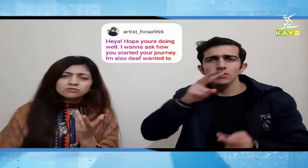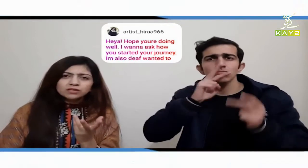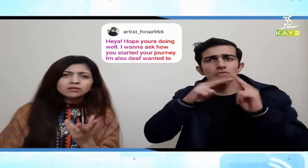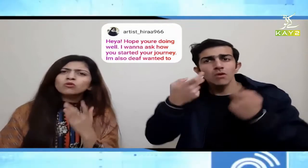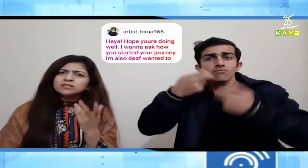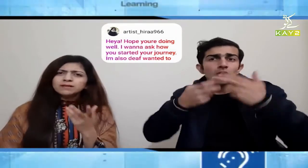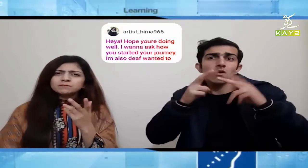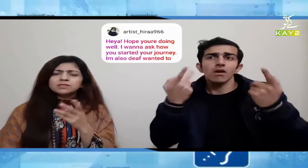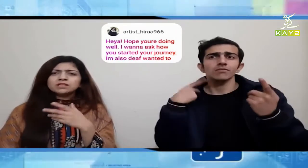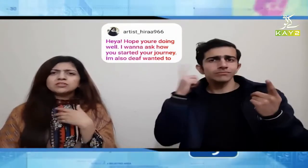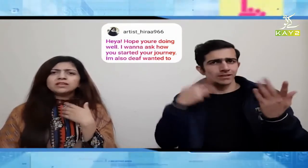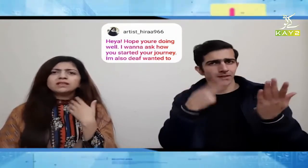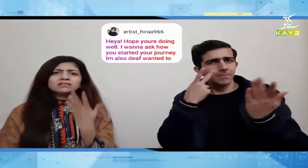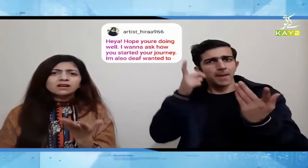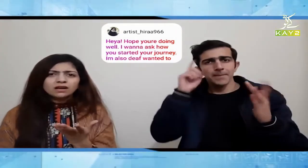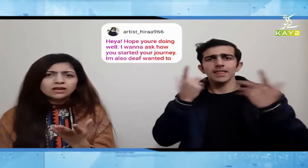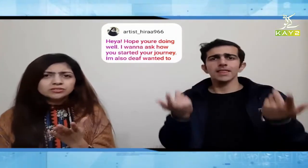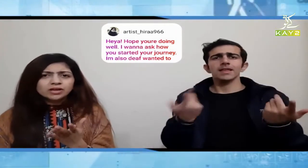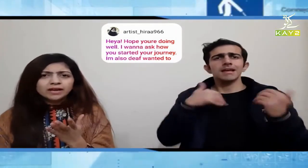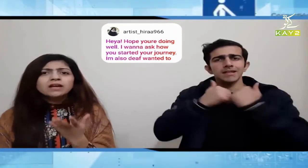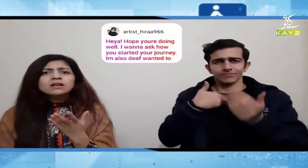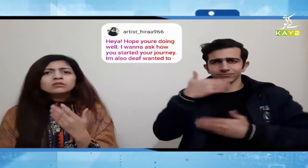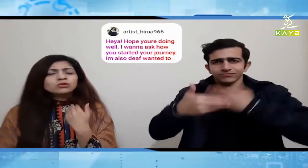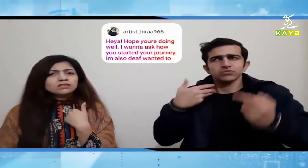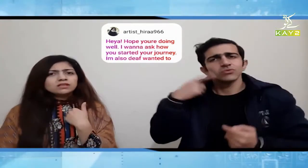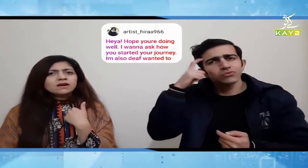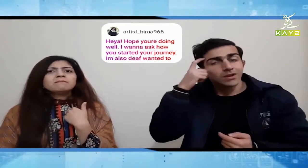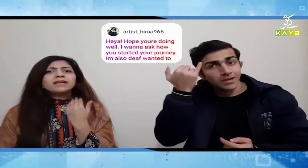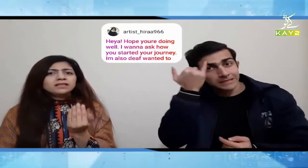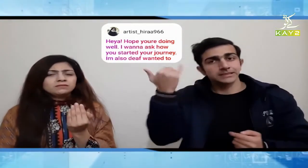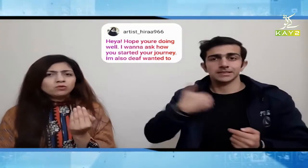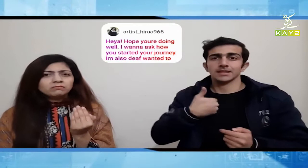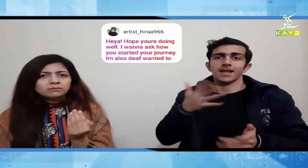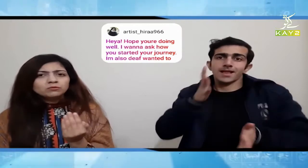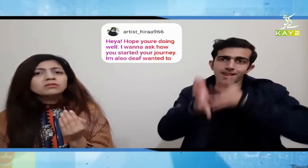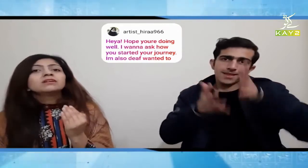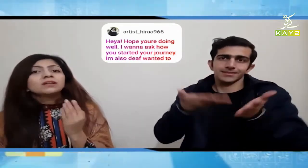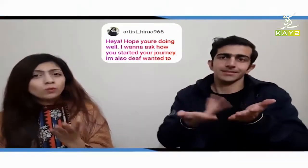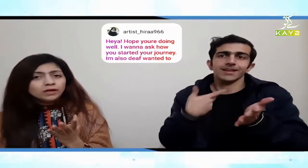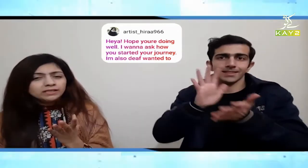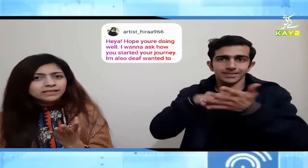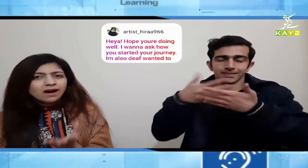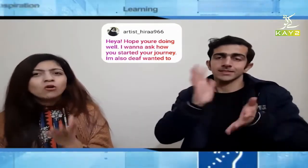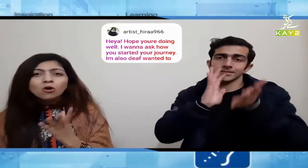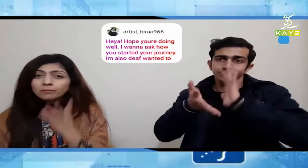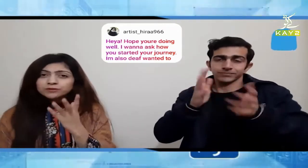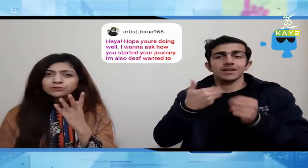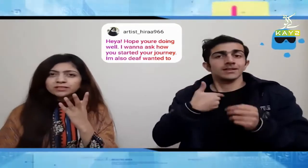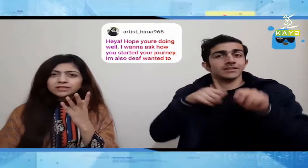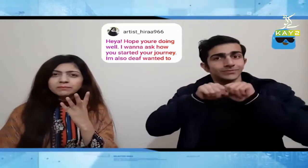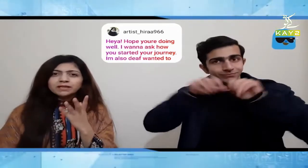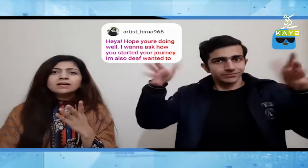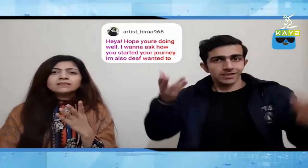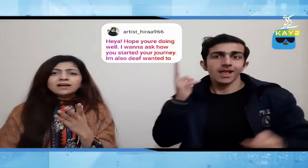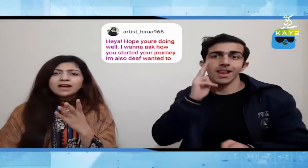से रेस्टोरेंट, कौन सी प्लेस पे जाना चाहिए, किसका खाना अच्छा है। तो इस तरह मैंने इस प्रॉब्लम को कन्वर्ट किया